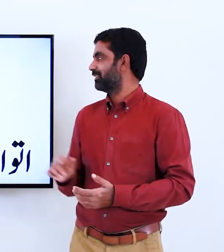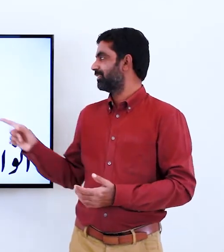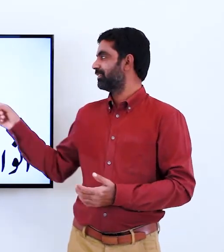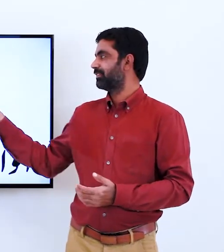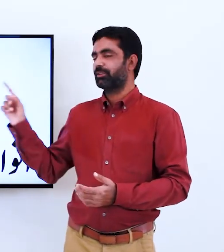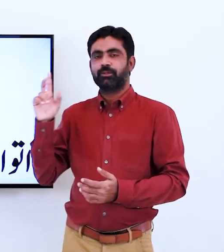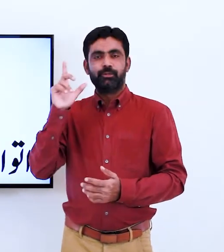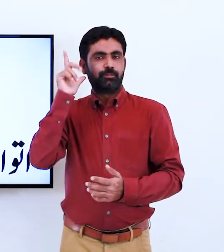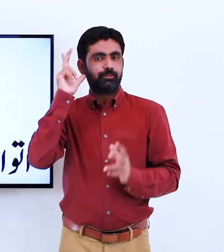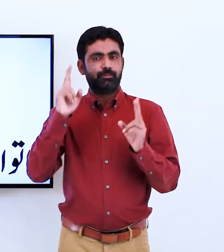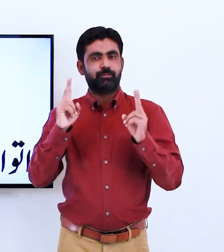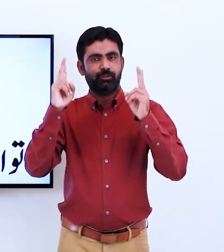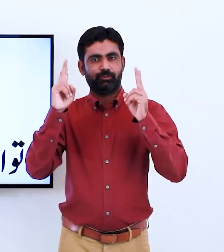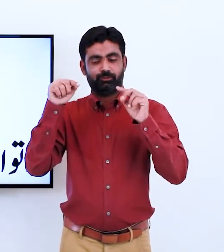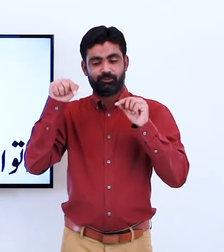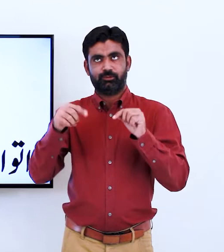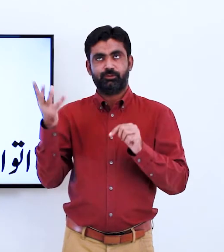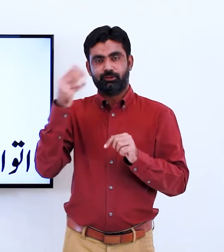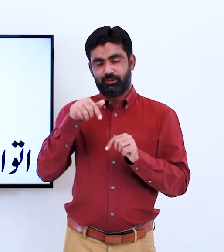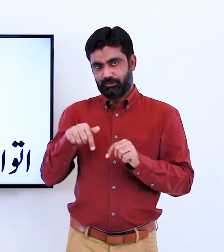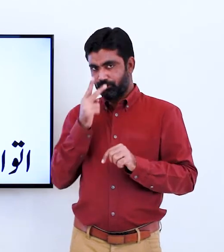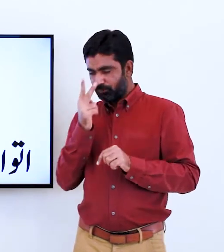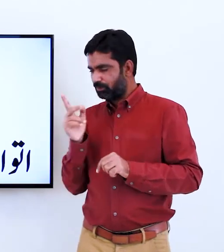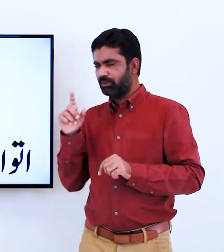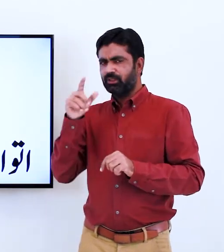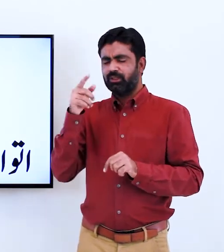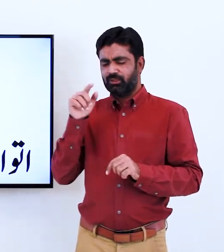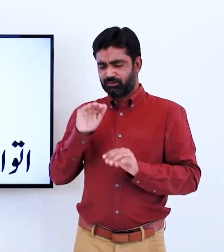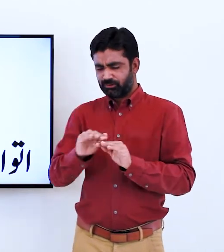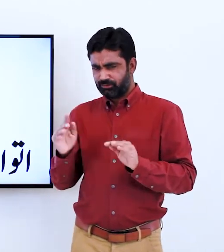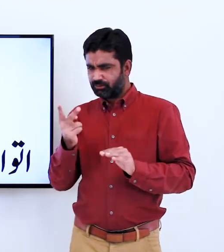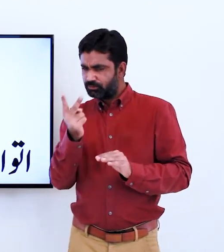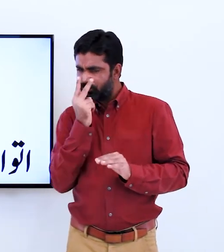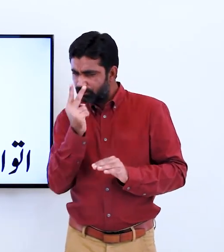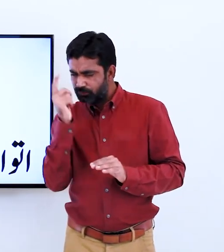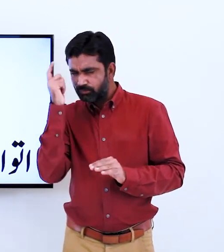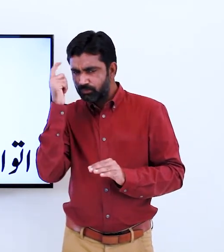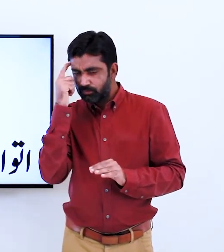कौन से दिन हम खास तैयारी करके नमाज के लिए मस्जिद जाते हैं? सोच कर जवाब दीजिए।